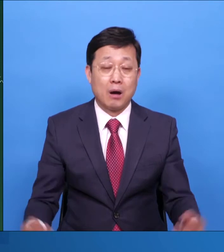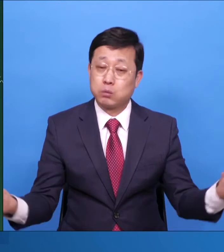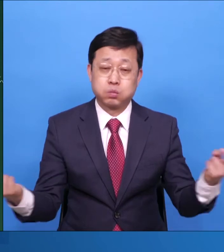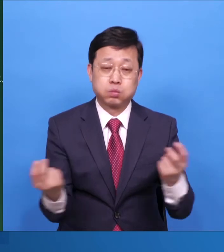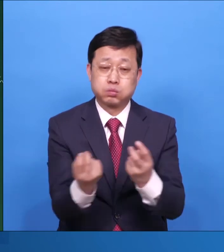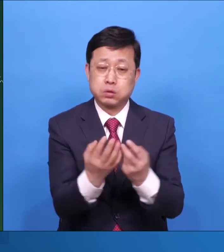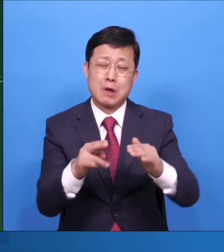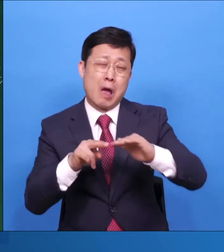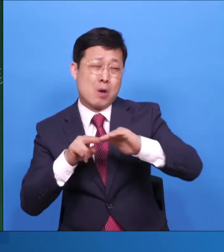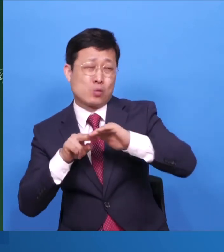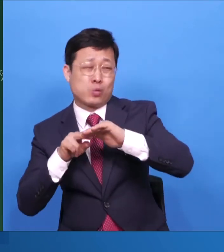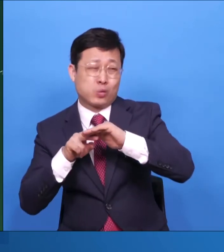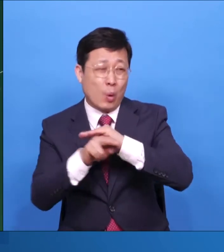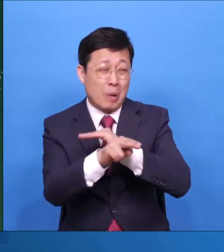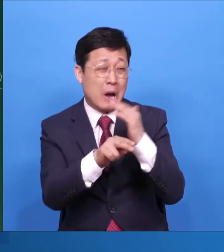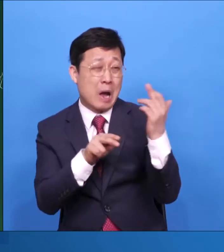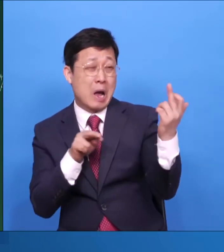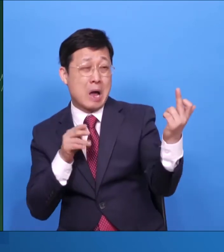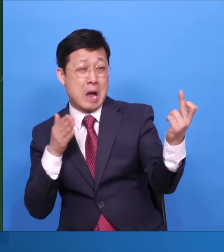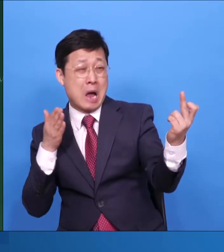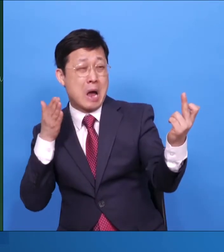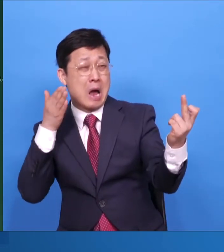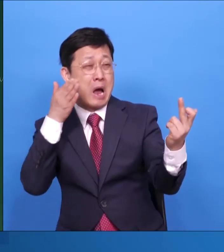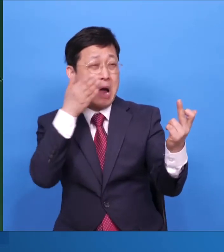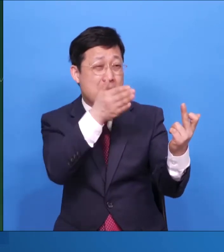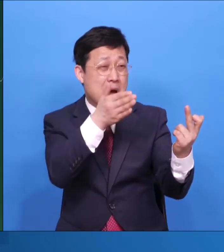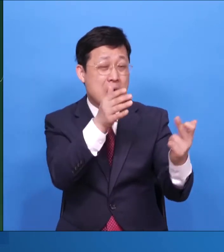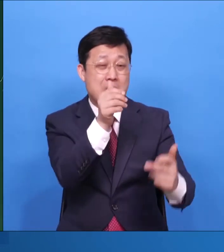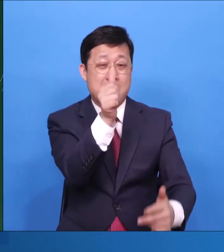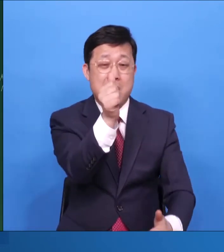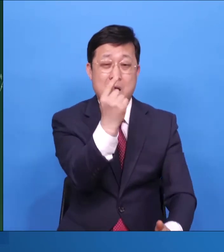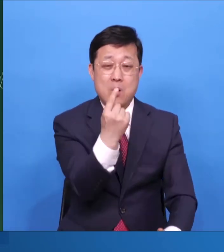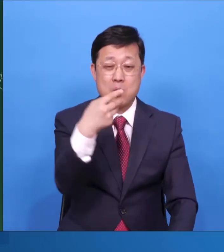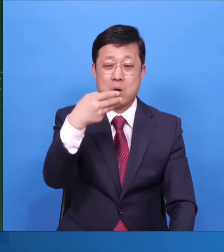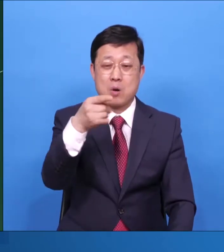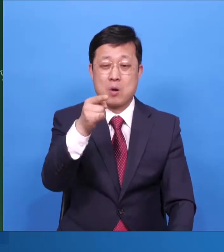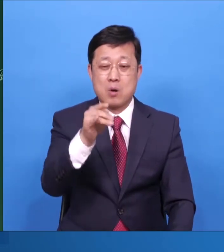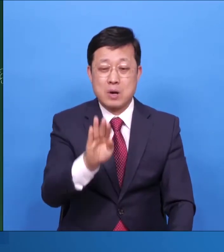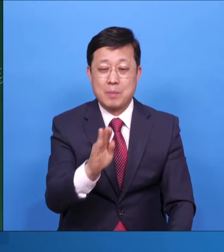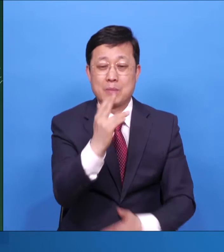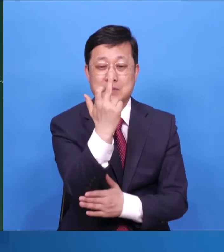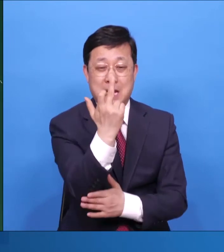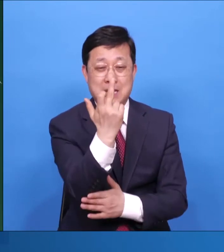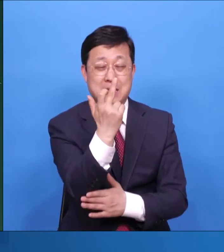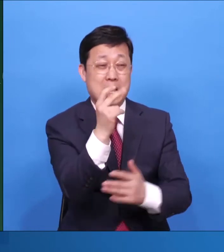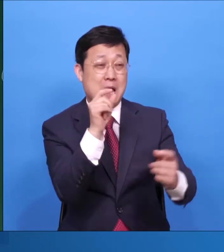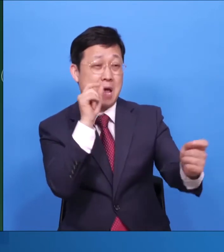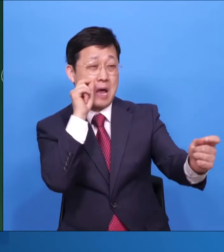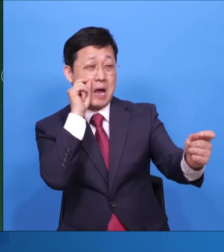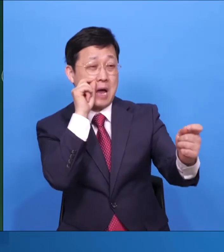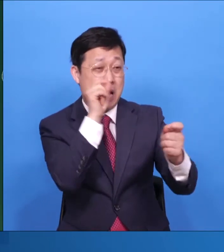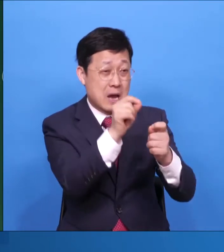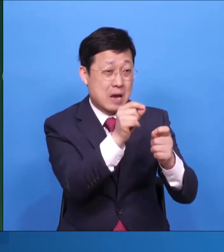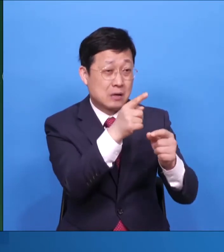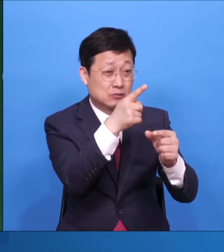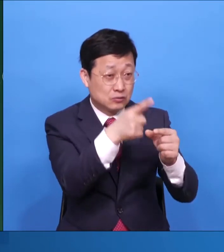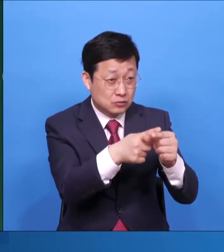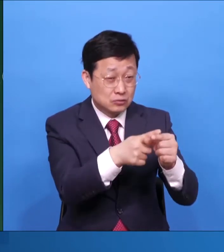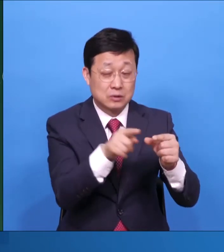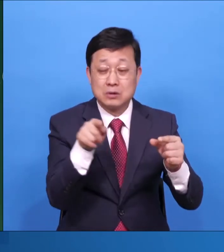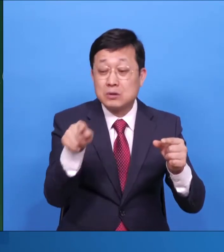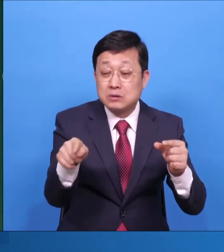향하여 오다가 오기 전에 엘리야의 모습입니다. Vemos que iba hacia el monte de Loré, pero antes de eso se